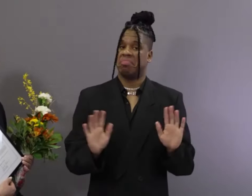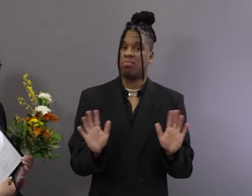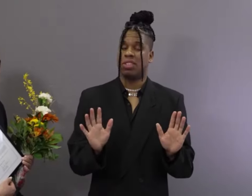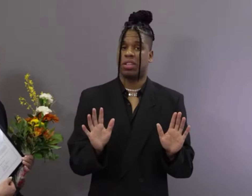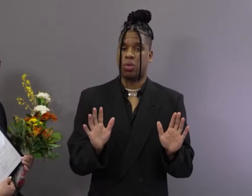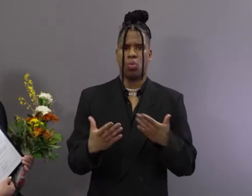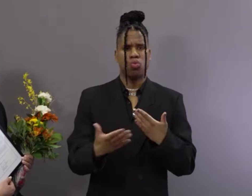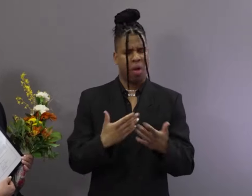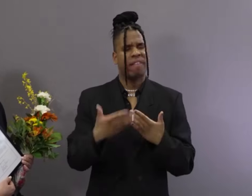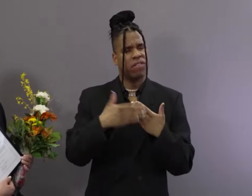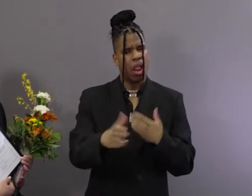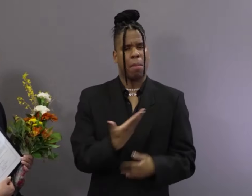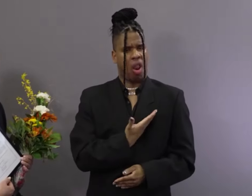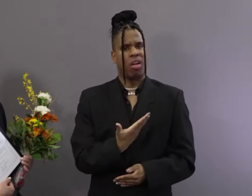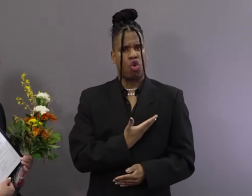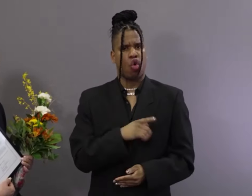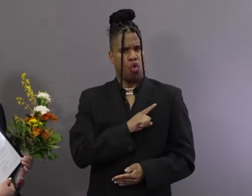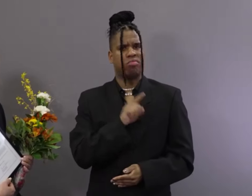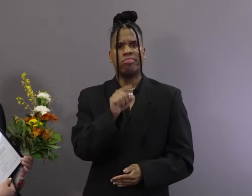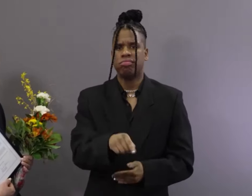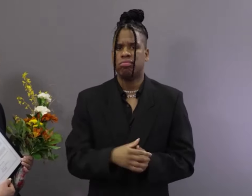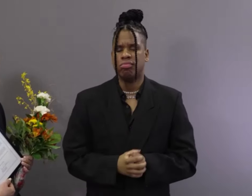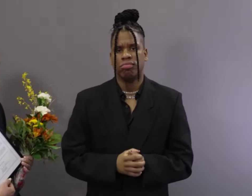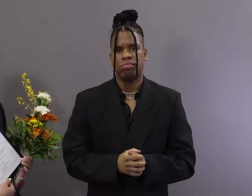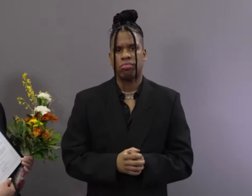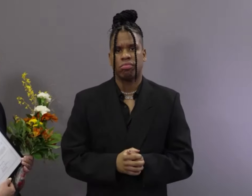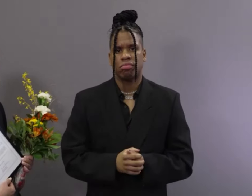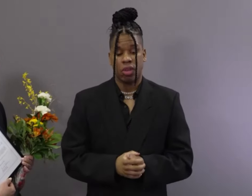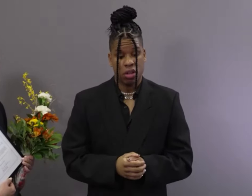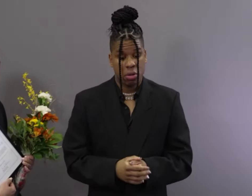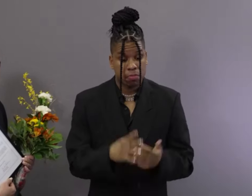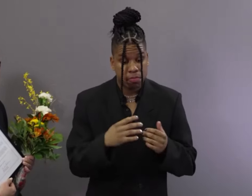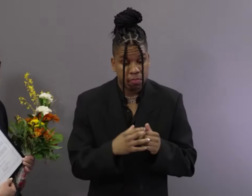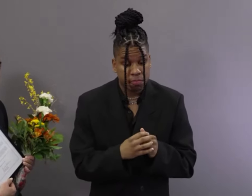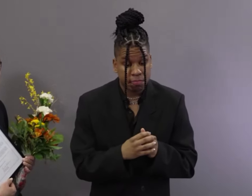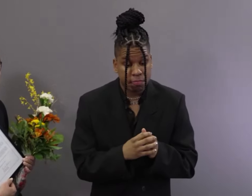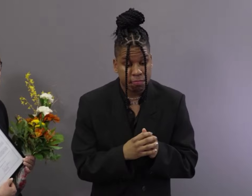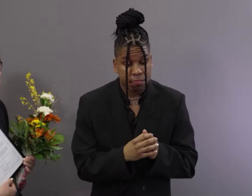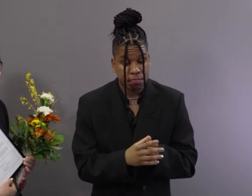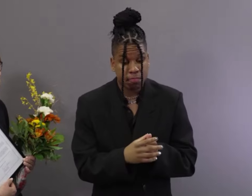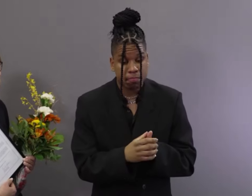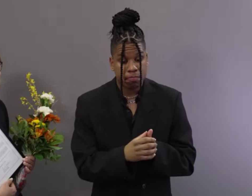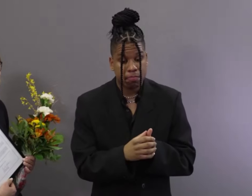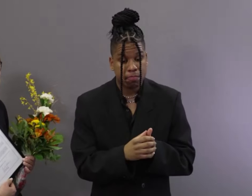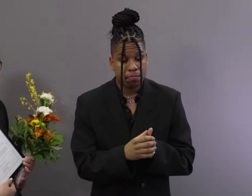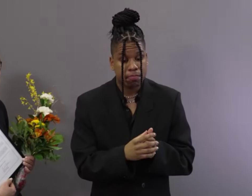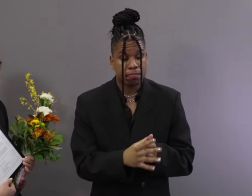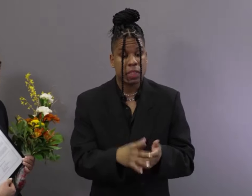muistaa, että työ ei ole vielä tehty. On vielä paljon tekemätöntä työtä tällä alalla.